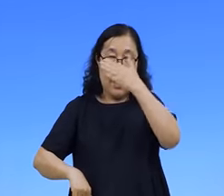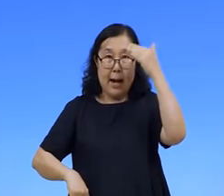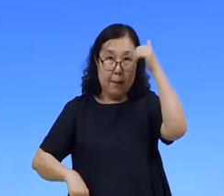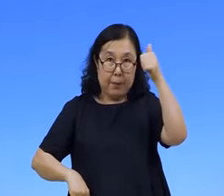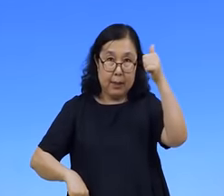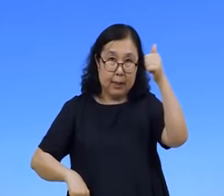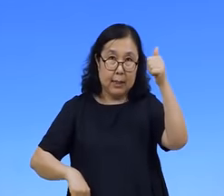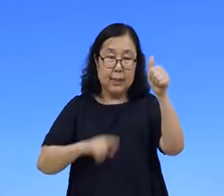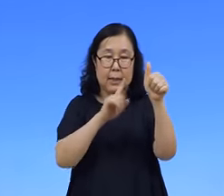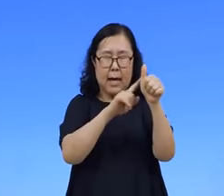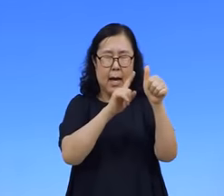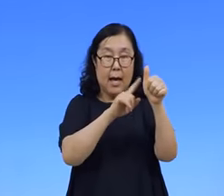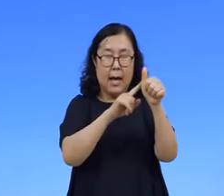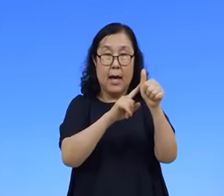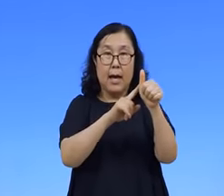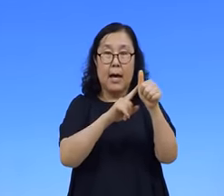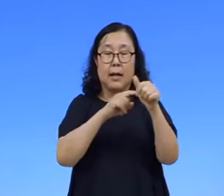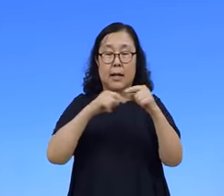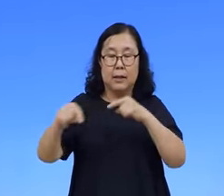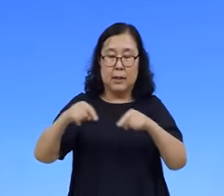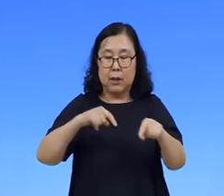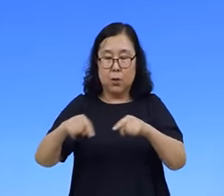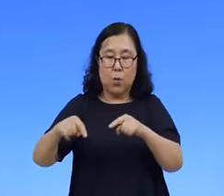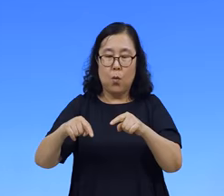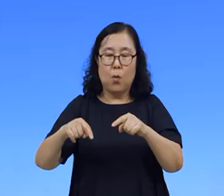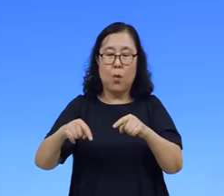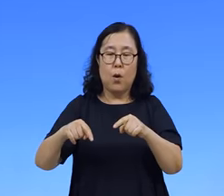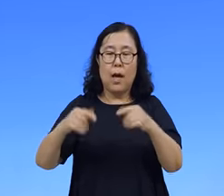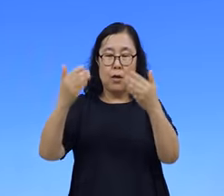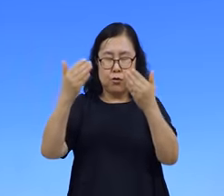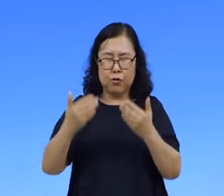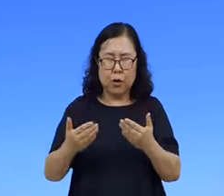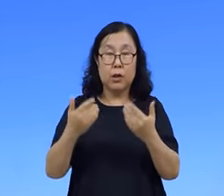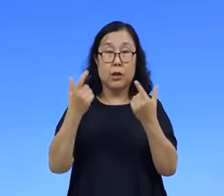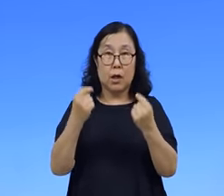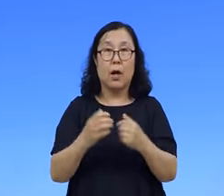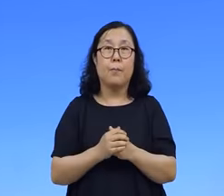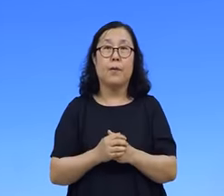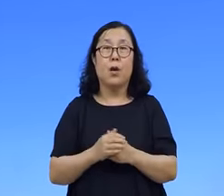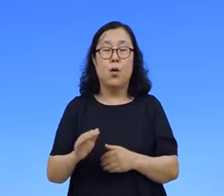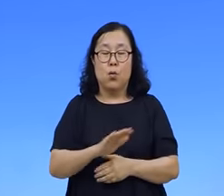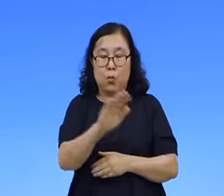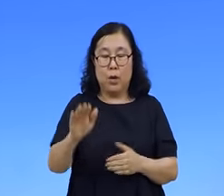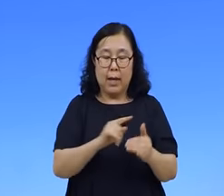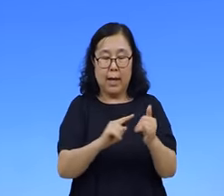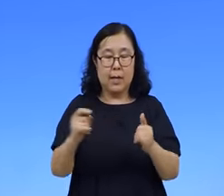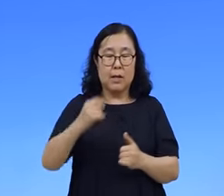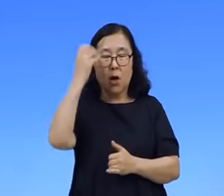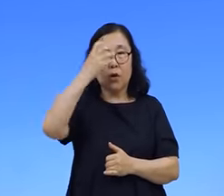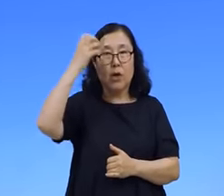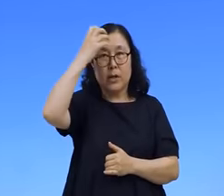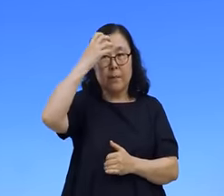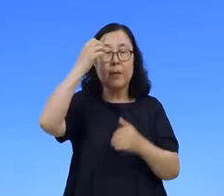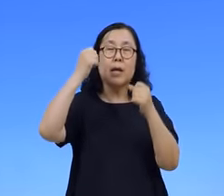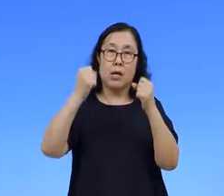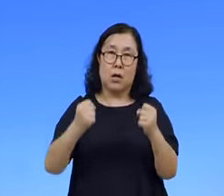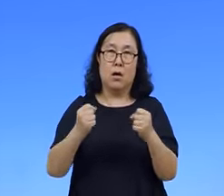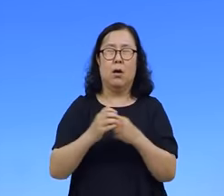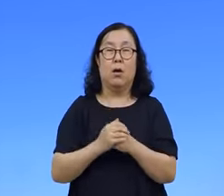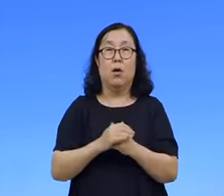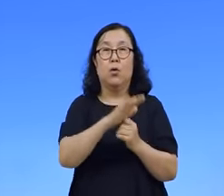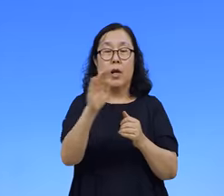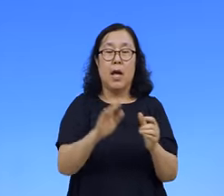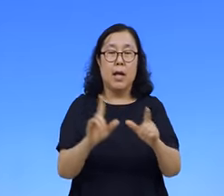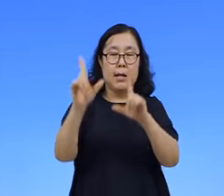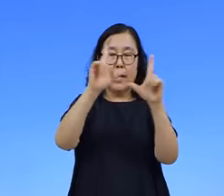할아버지 마하트마 간디가 있어가지고 그를 지도해 주는 것처럼 우리에게는 성령님이 계시다는 거예요.